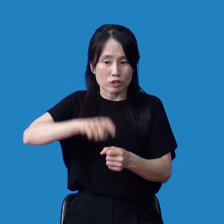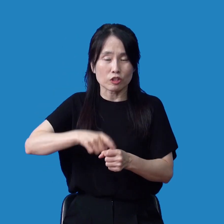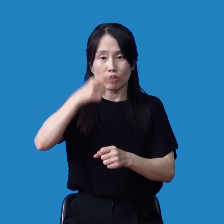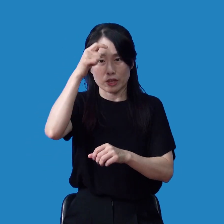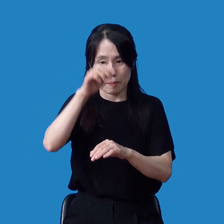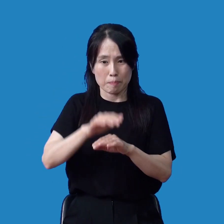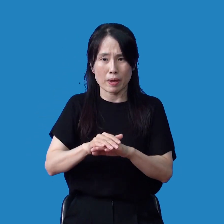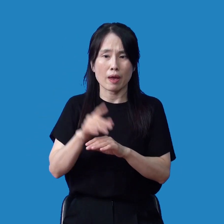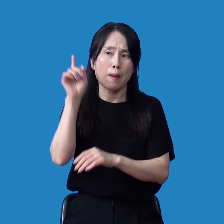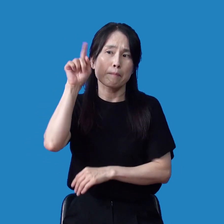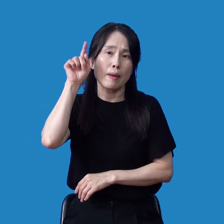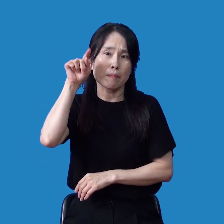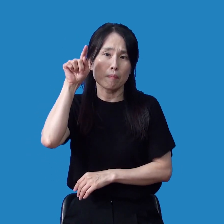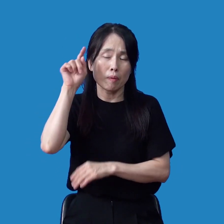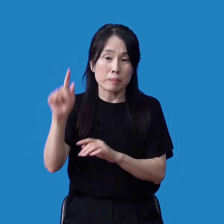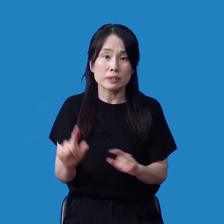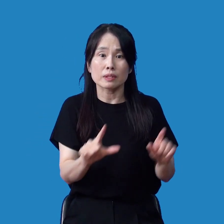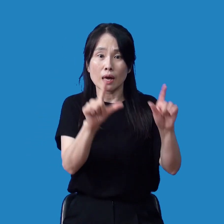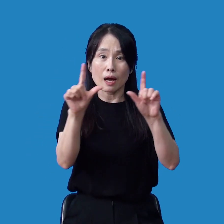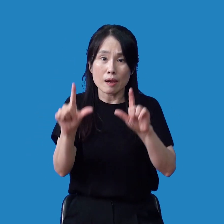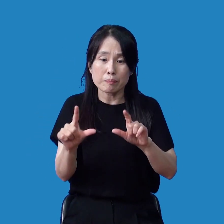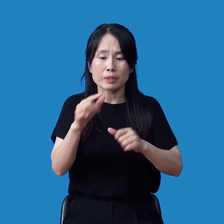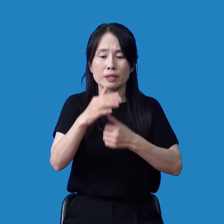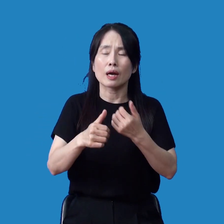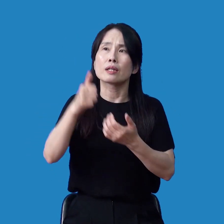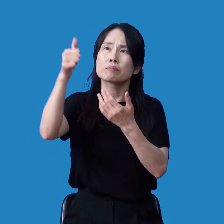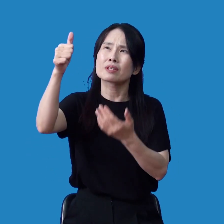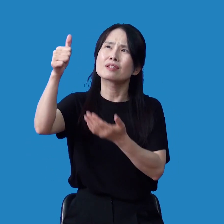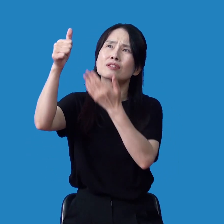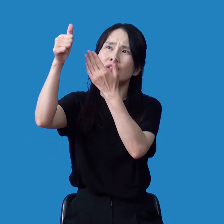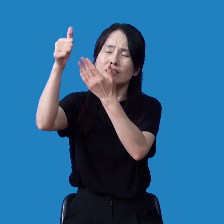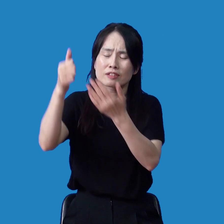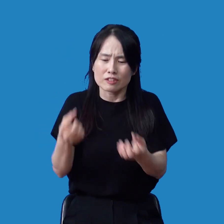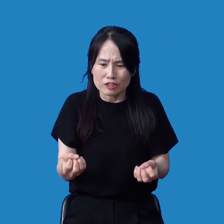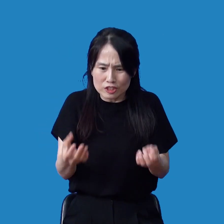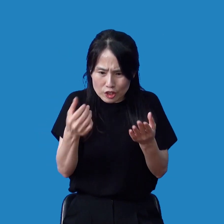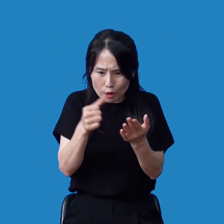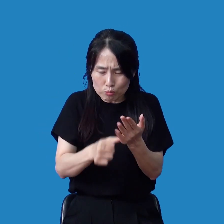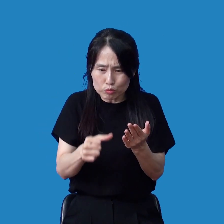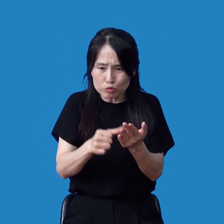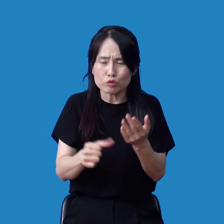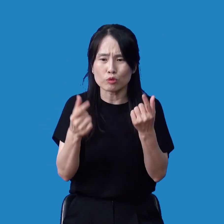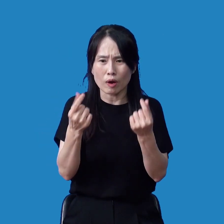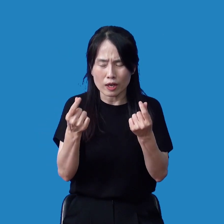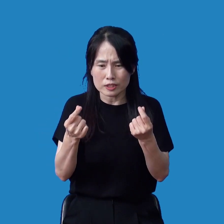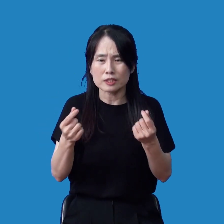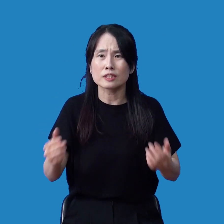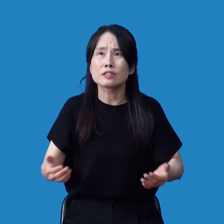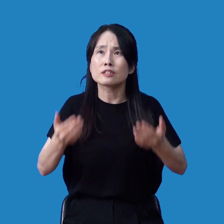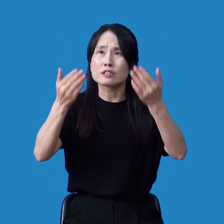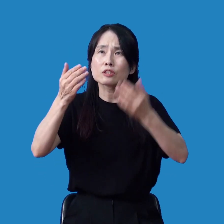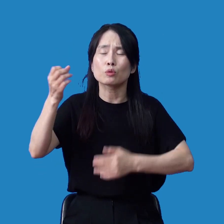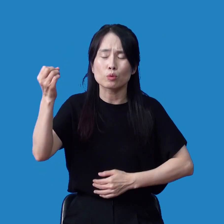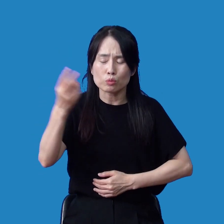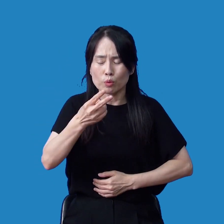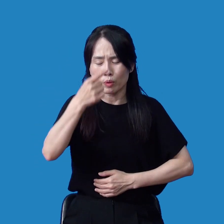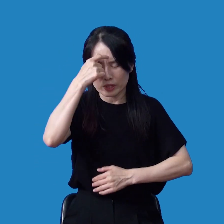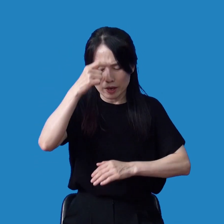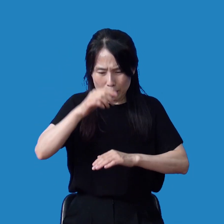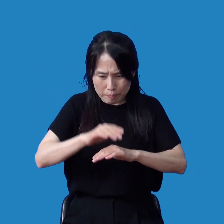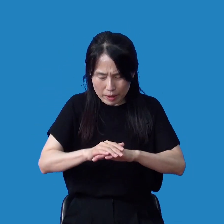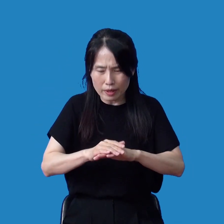우리의 매일의 삶이 하나님께 바쳐드리는 제물이 되어야 되고 그것이 예배가 되어야 된다 하는 말입니다.